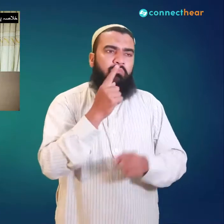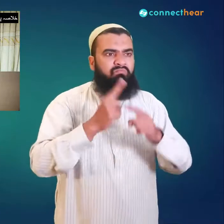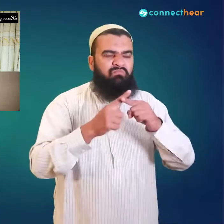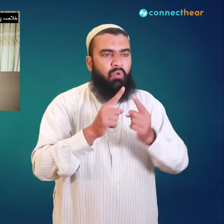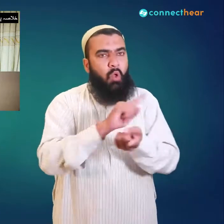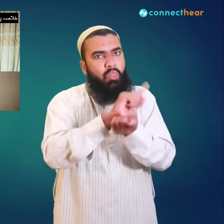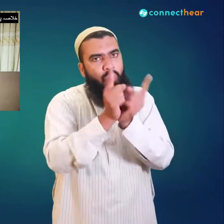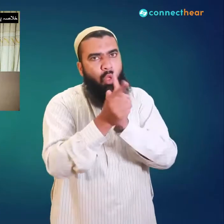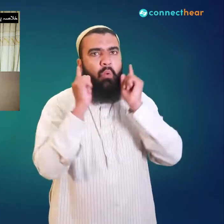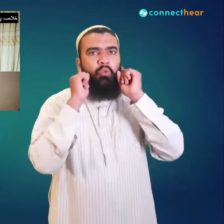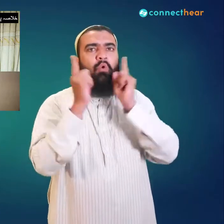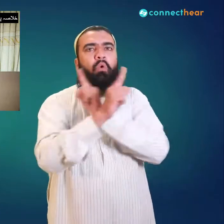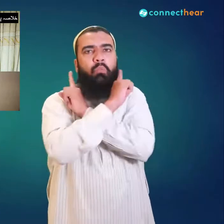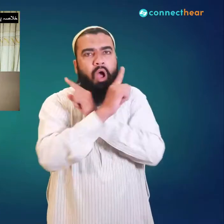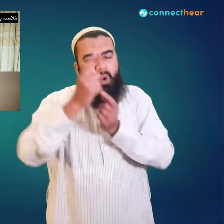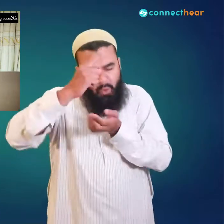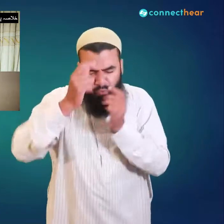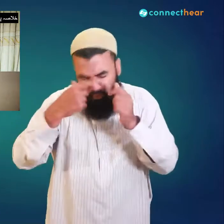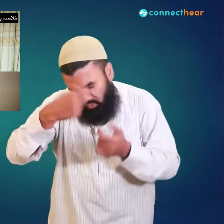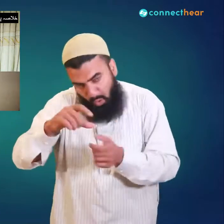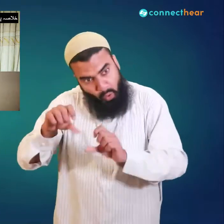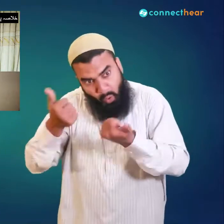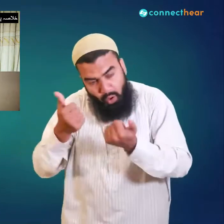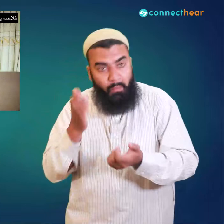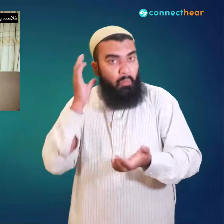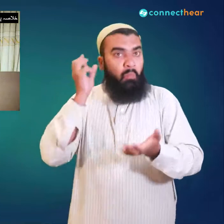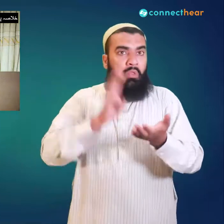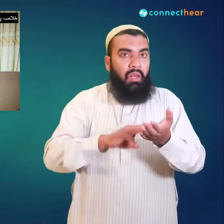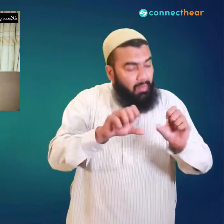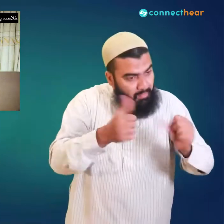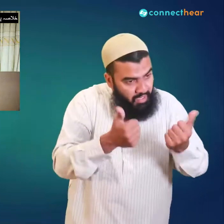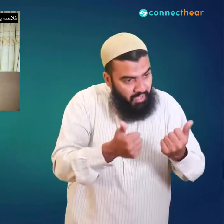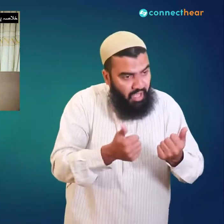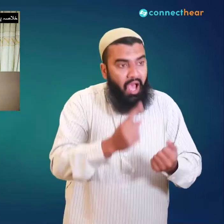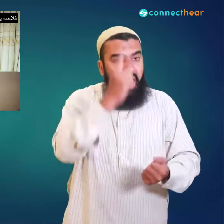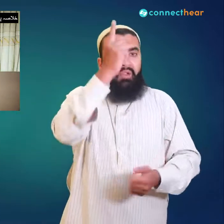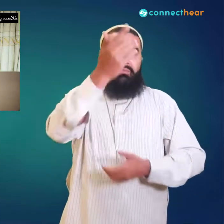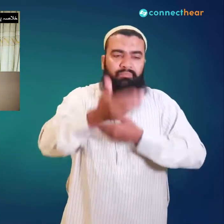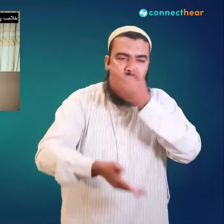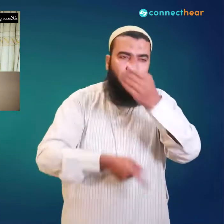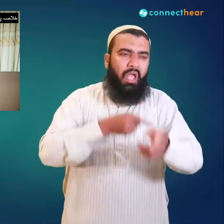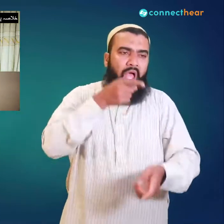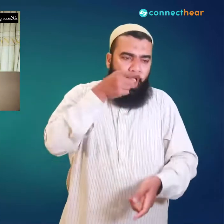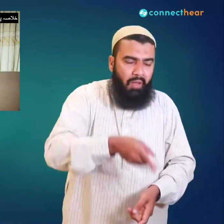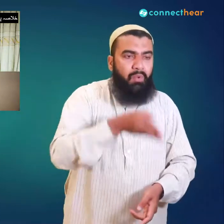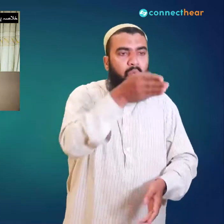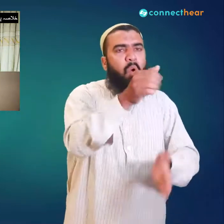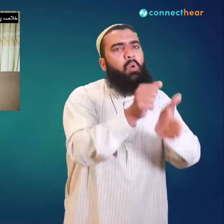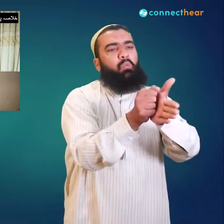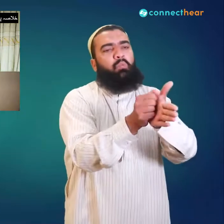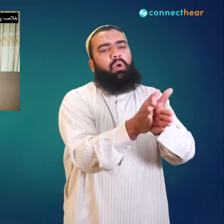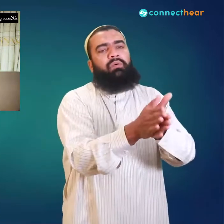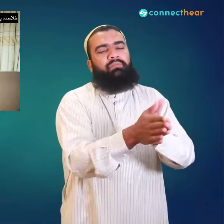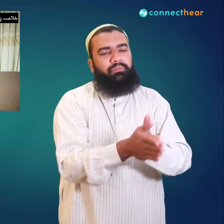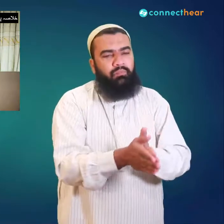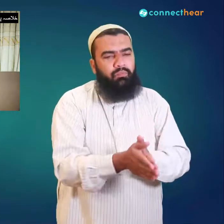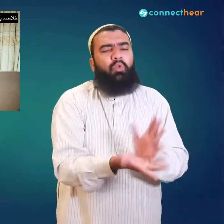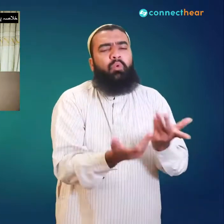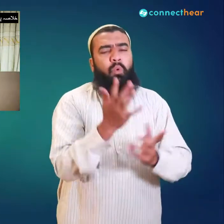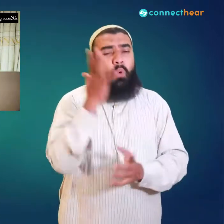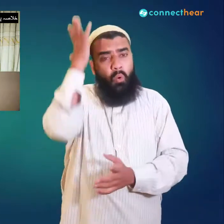یہ دشمن نہیں رہیں گے۔ دشمن چاہے وہ کیسا ہی سخت کیوں نہ ہو اور وہ کتنی